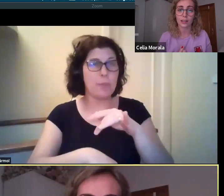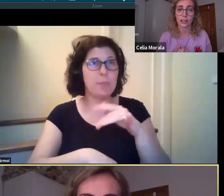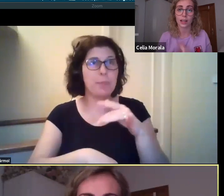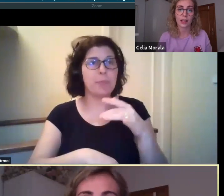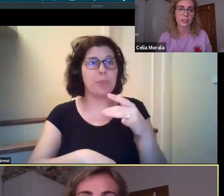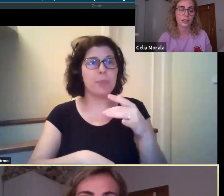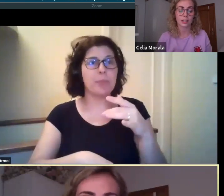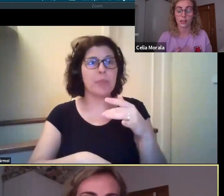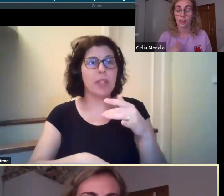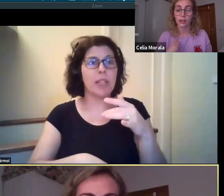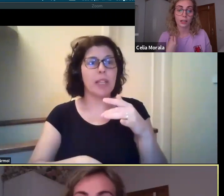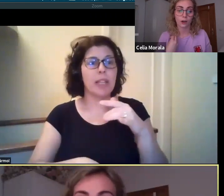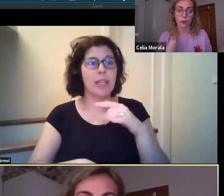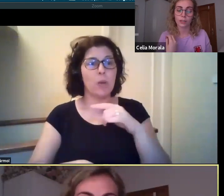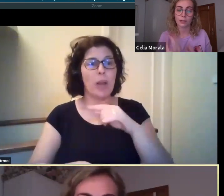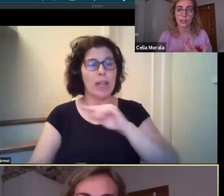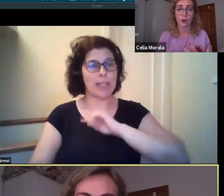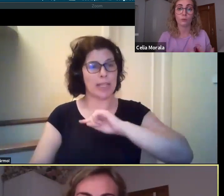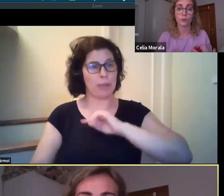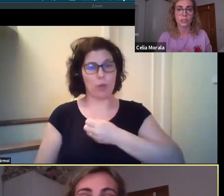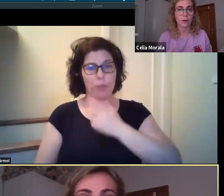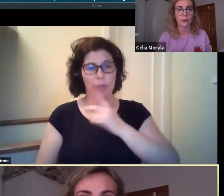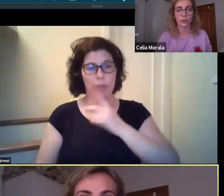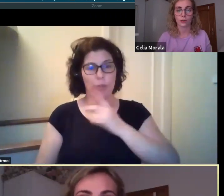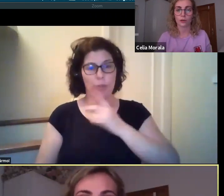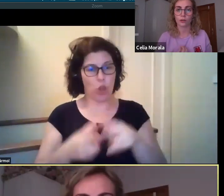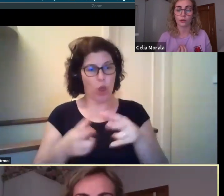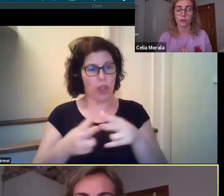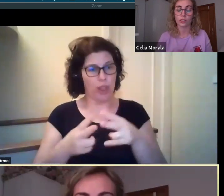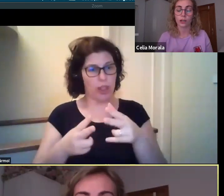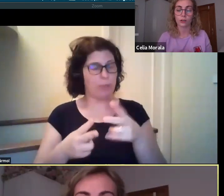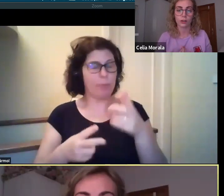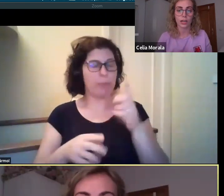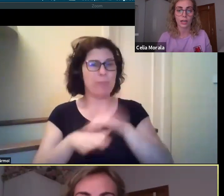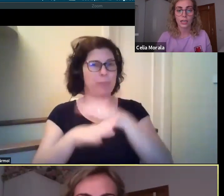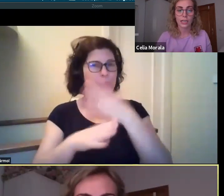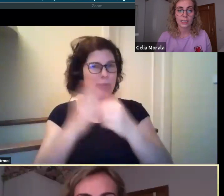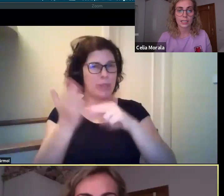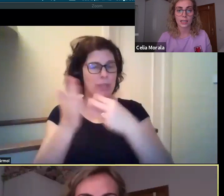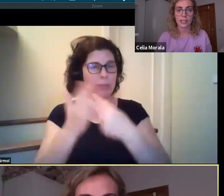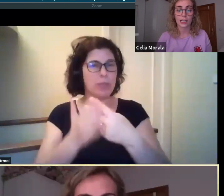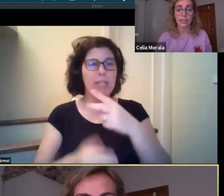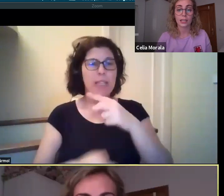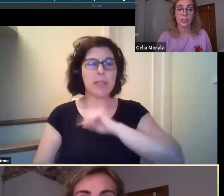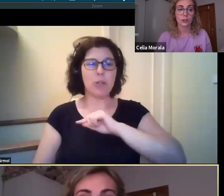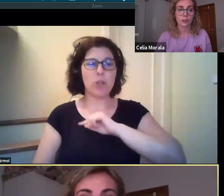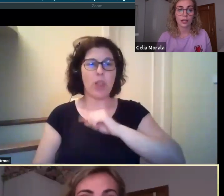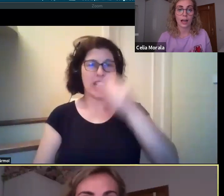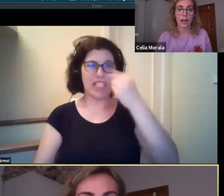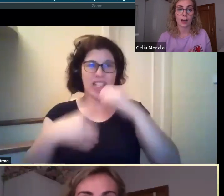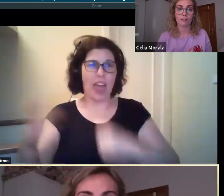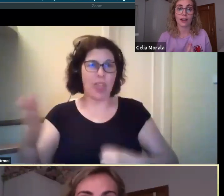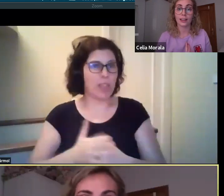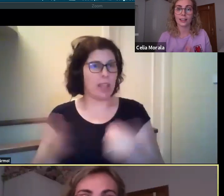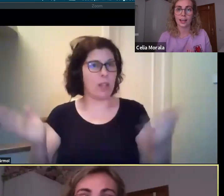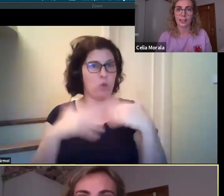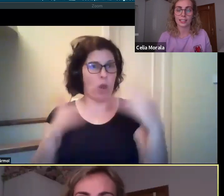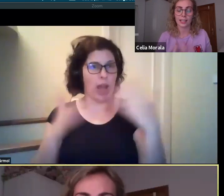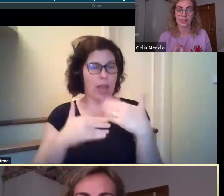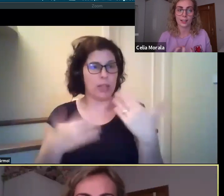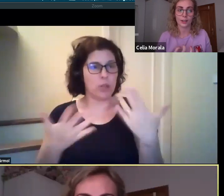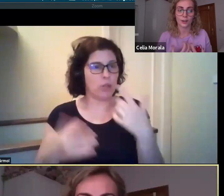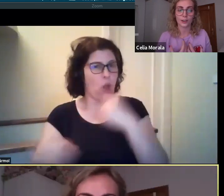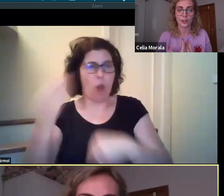sentido de saciedad, es decir, comen de manera compulsiva porque no consiguen controlar esa saciedad. Entonces, a falta